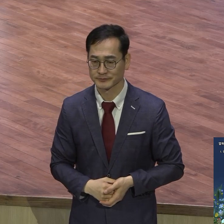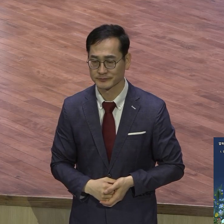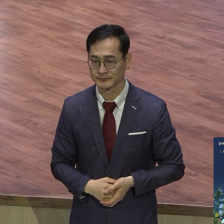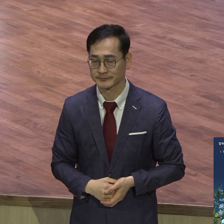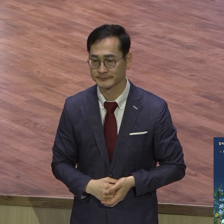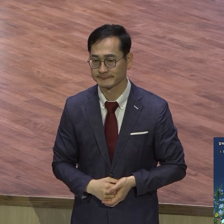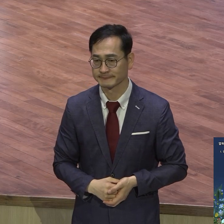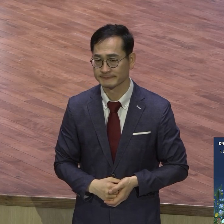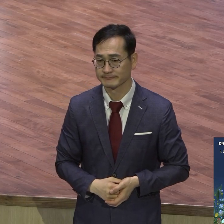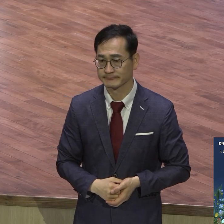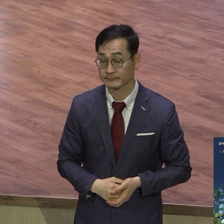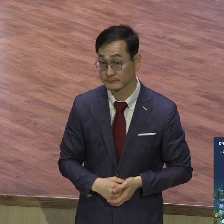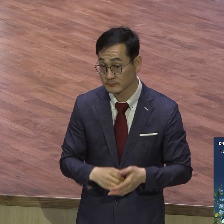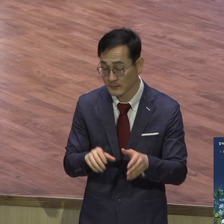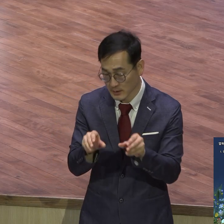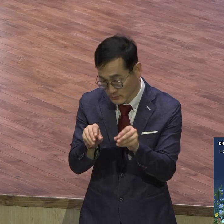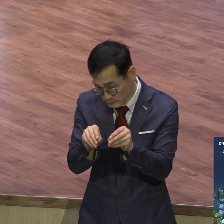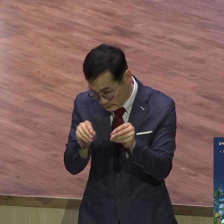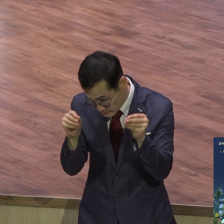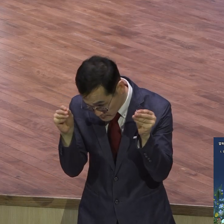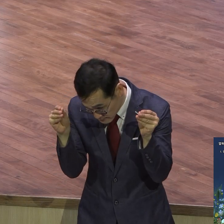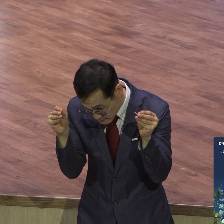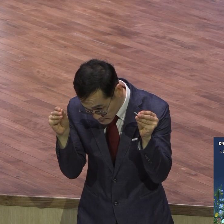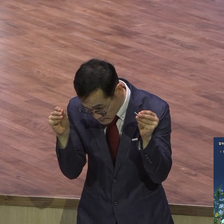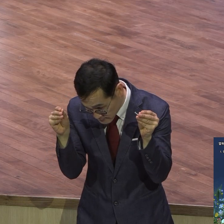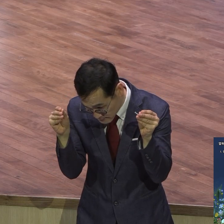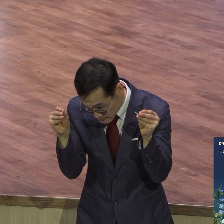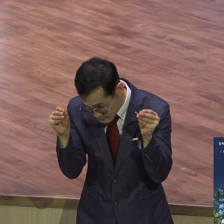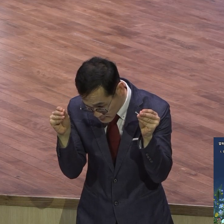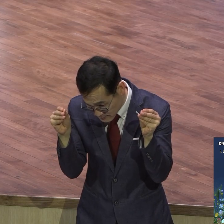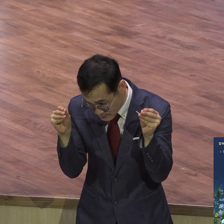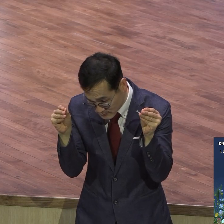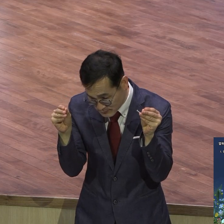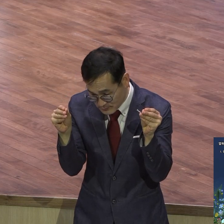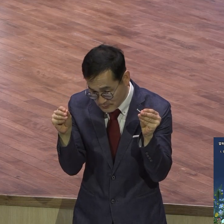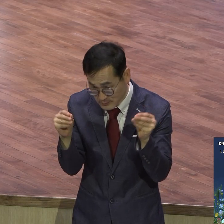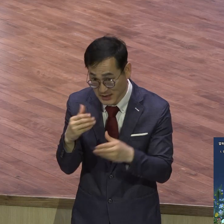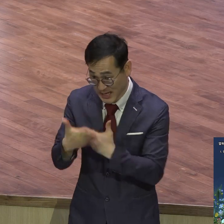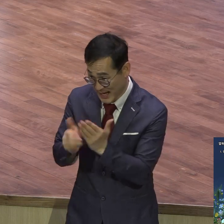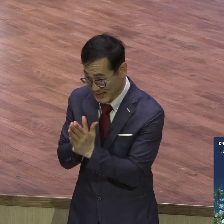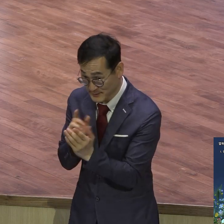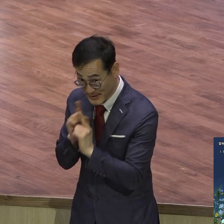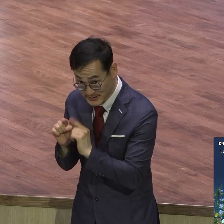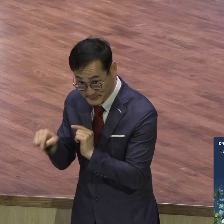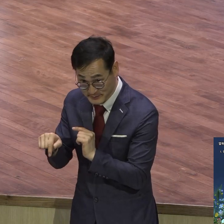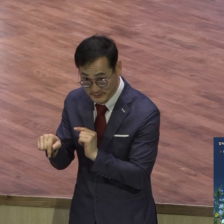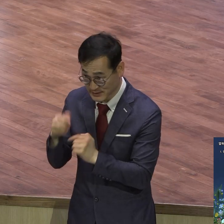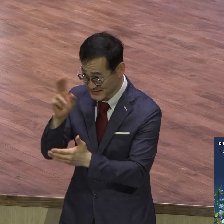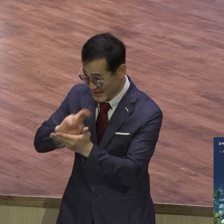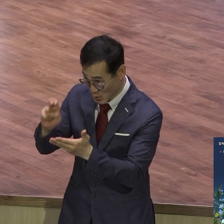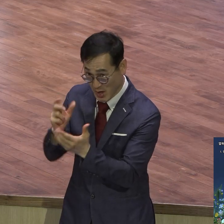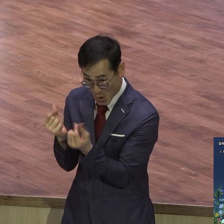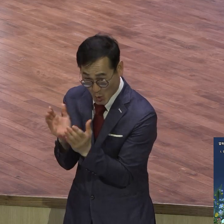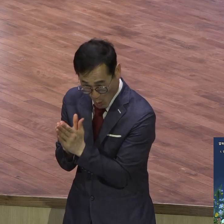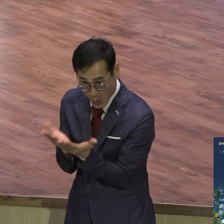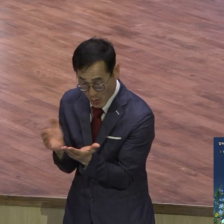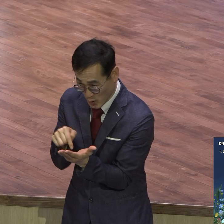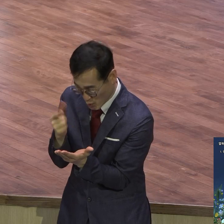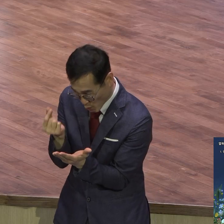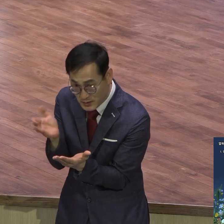그런데 잘 보면 그 속에 성경 똑같은 성경 가지고 똑같은 찬송 가지고 하는데 잘 보면